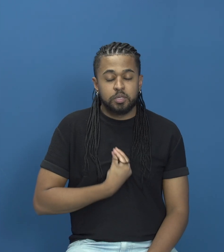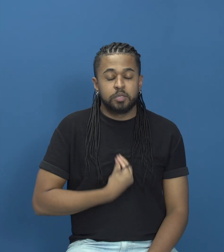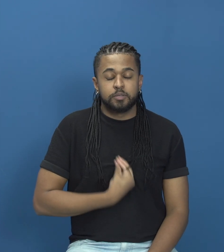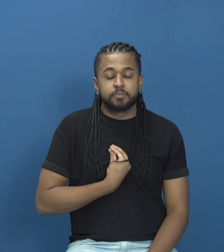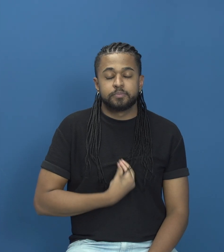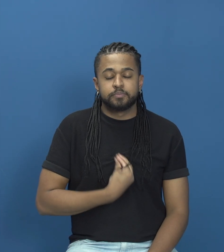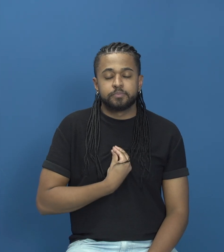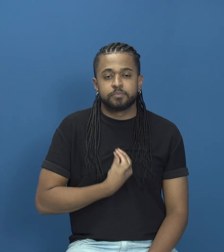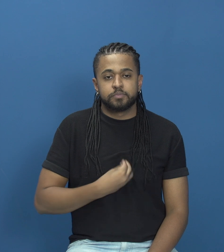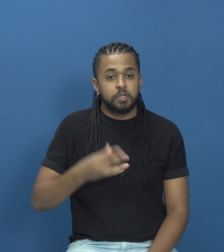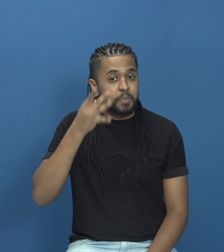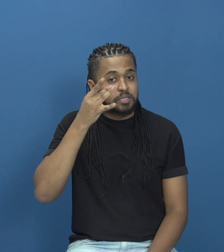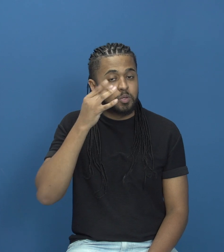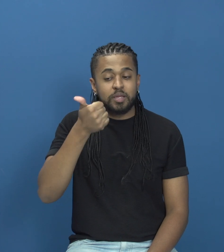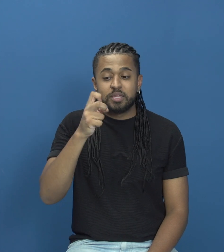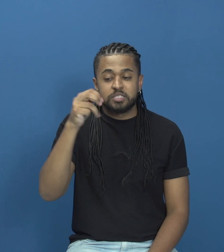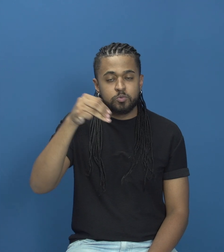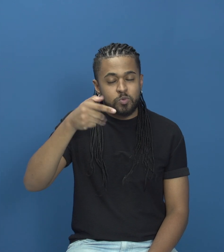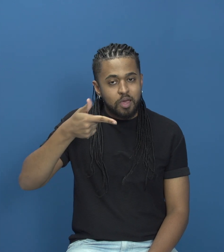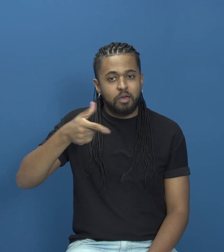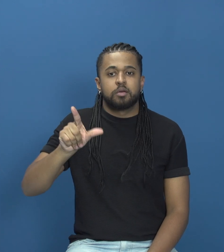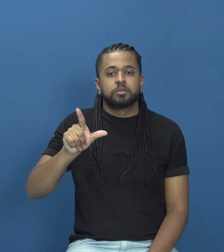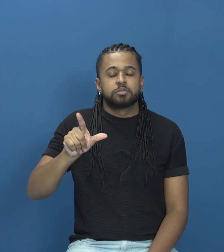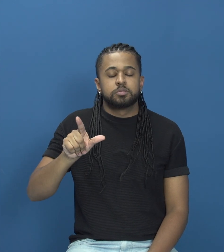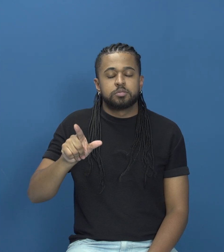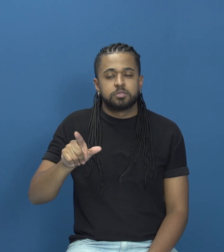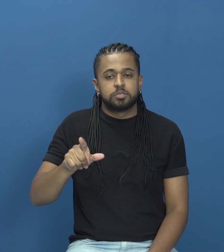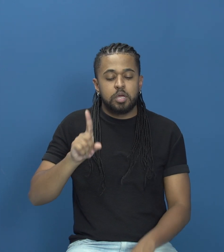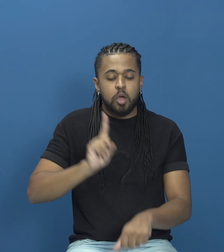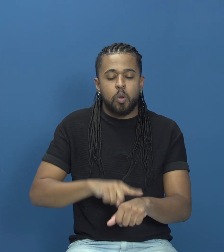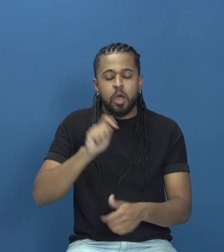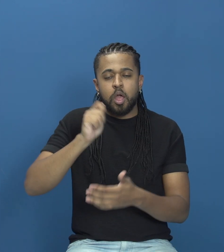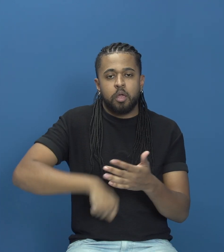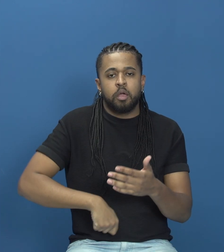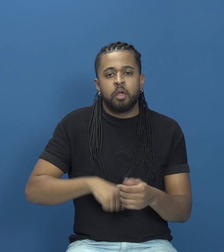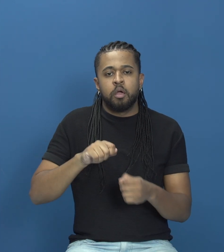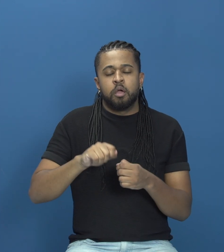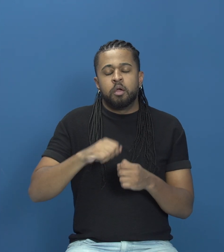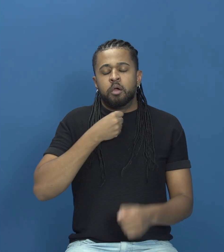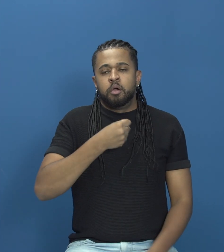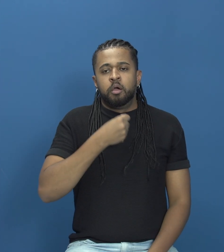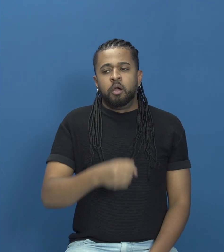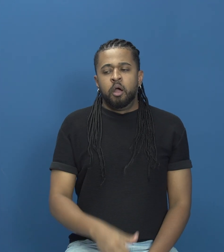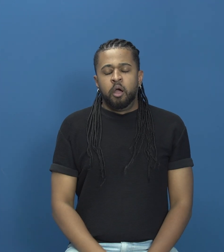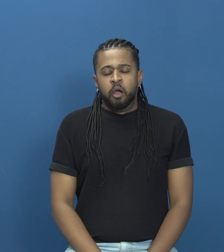presencialmente com pelo menos 15 minutos de antecedência à hora agendada para a entrevista.